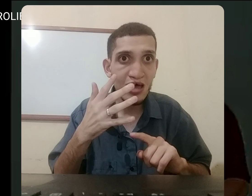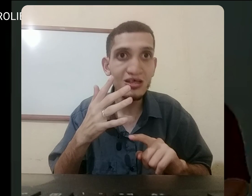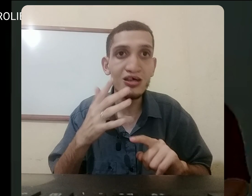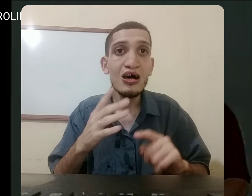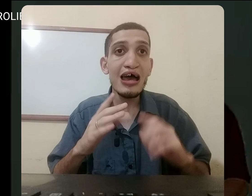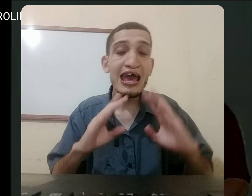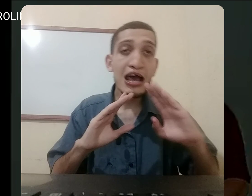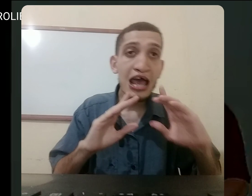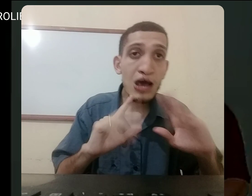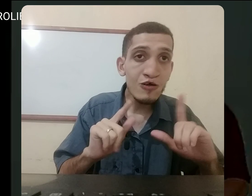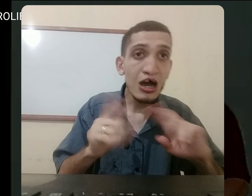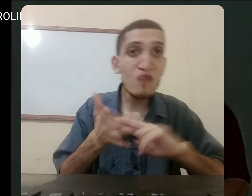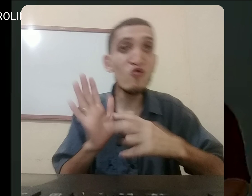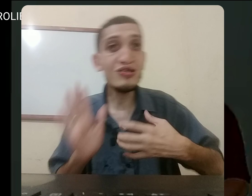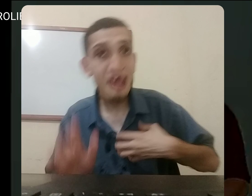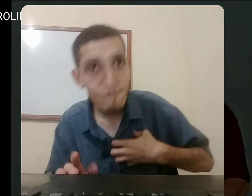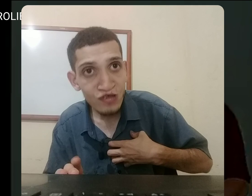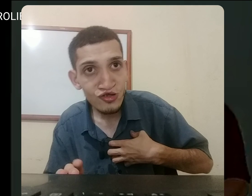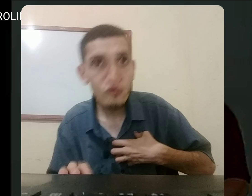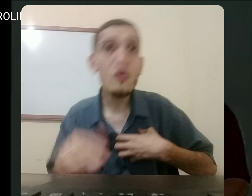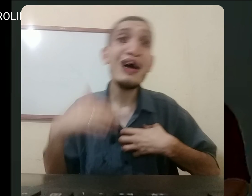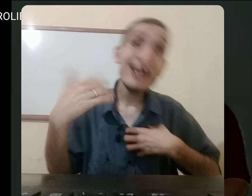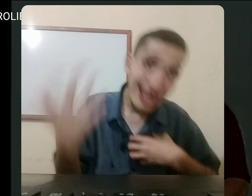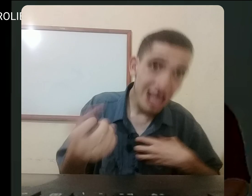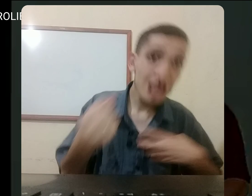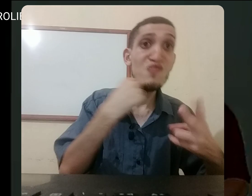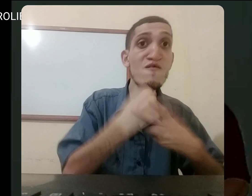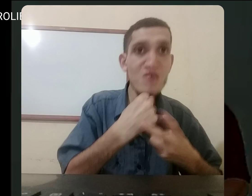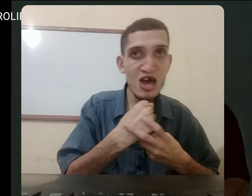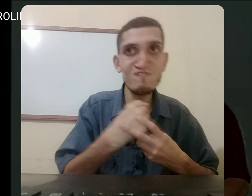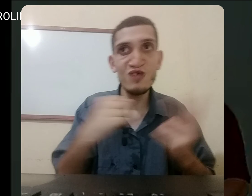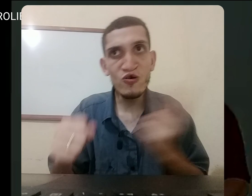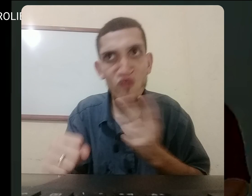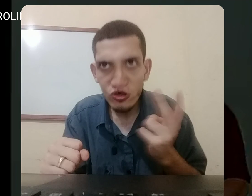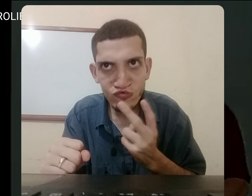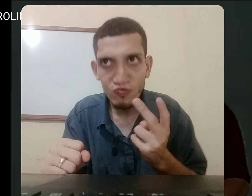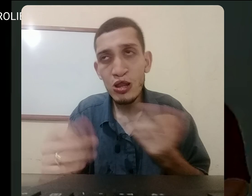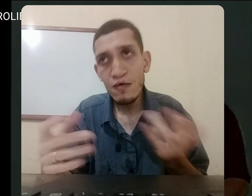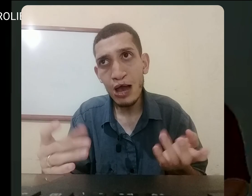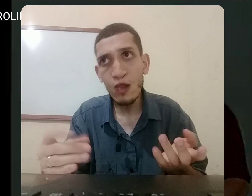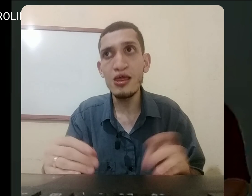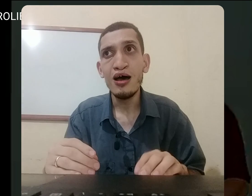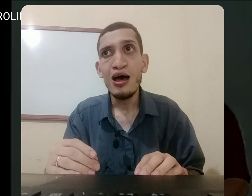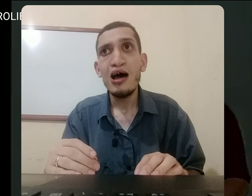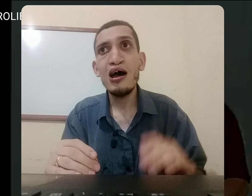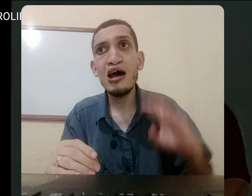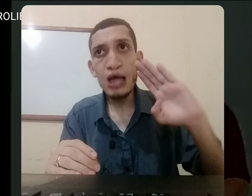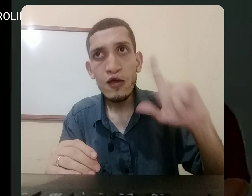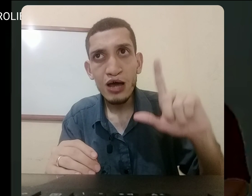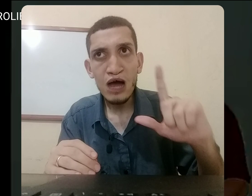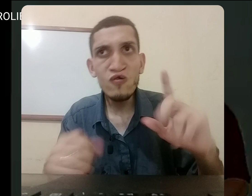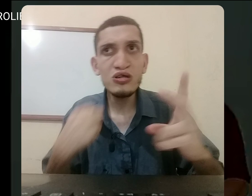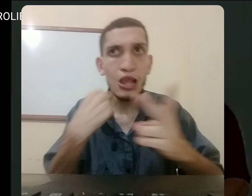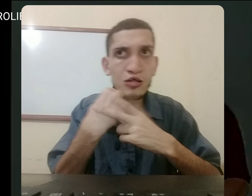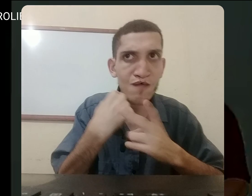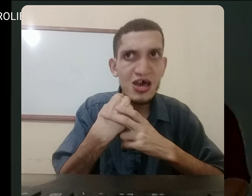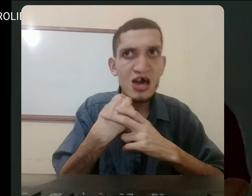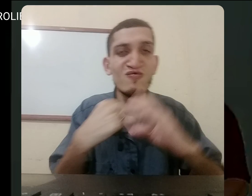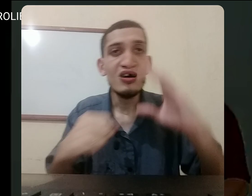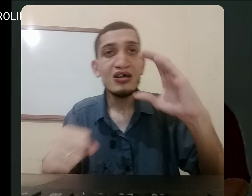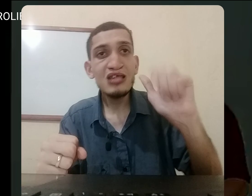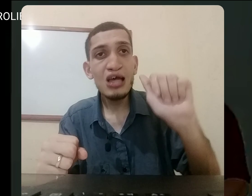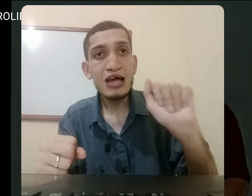semântico e de verbos. É os dois juntos. Então ele fala, olha, classificador em relação